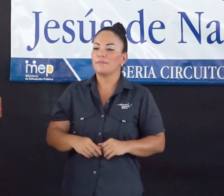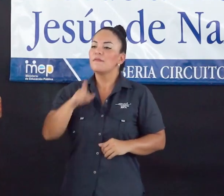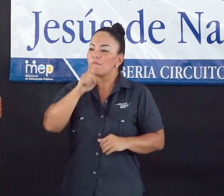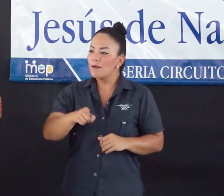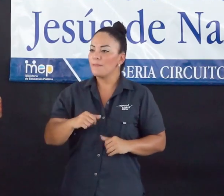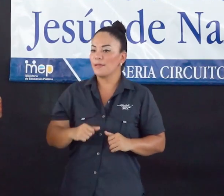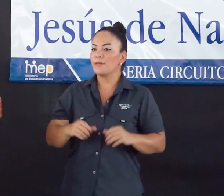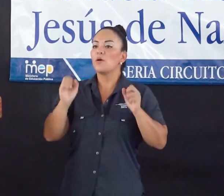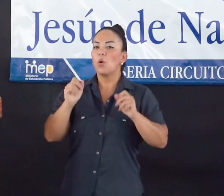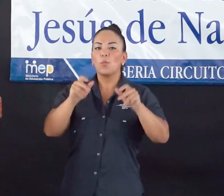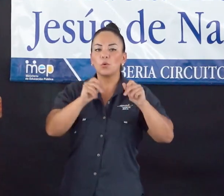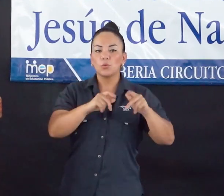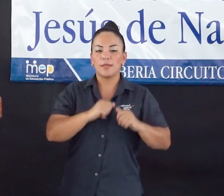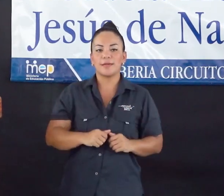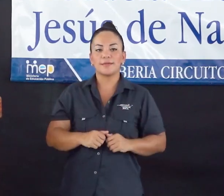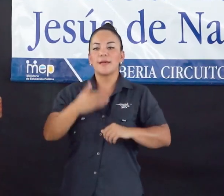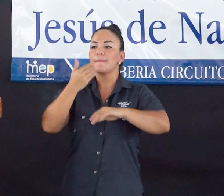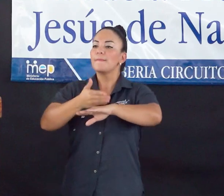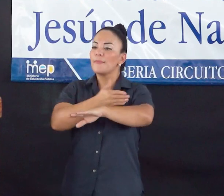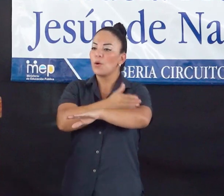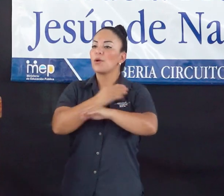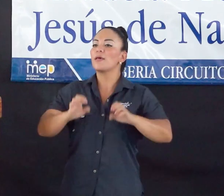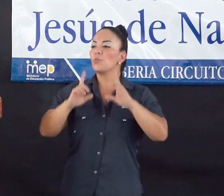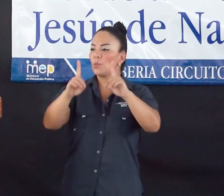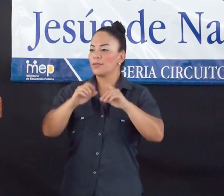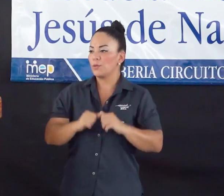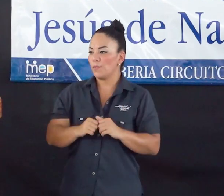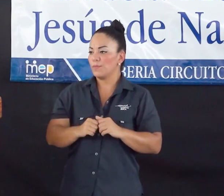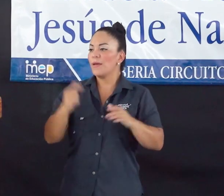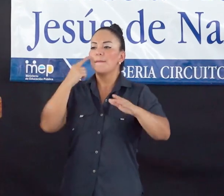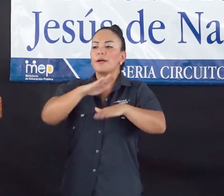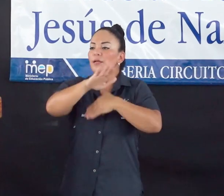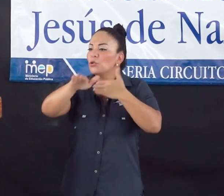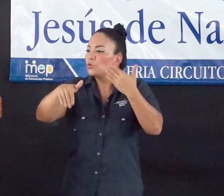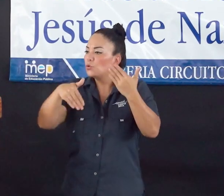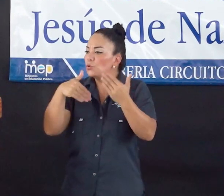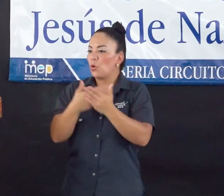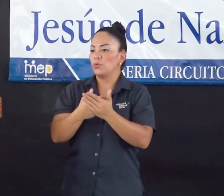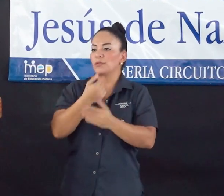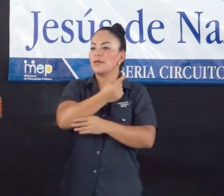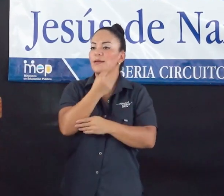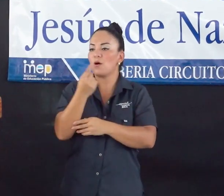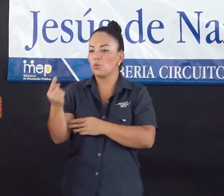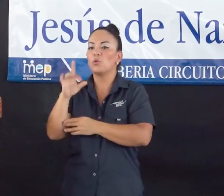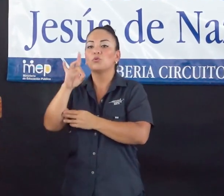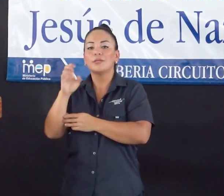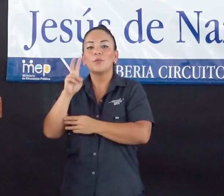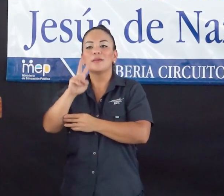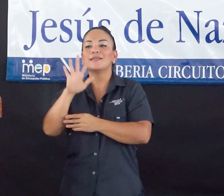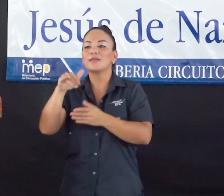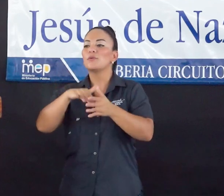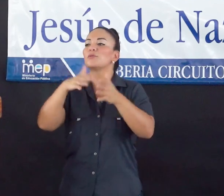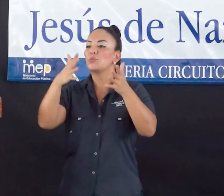precisamente oportunidades de una mejor educación para todos y cada uno de los